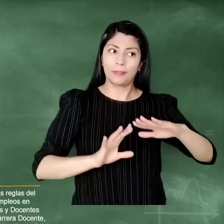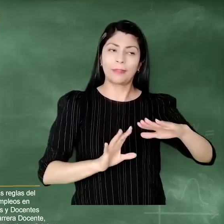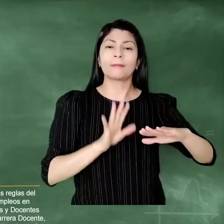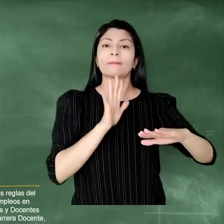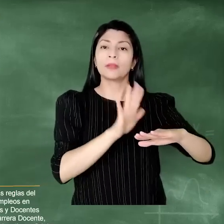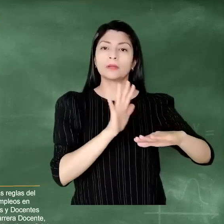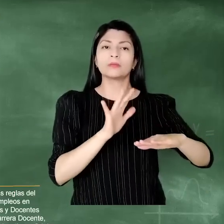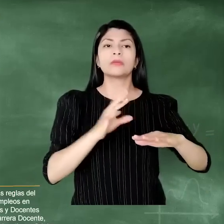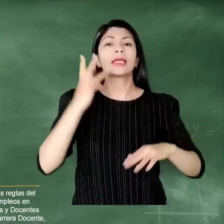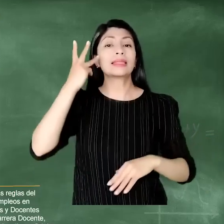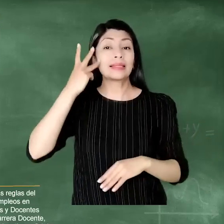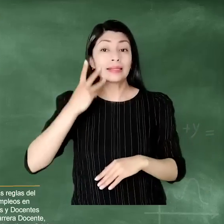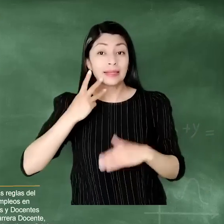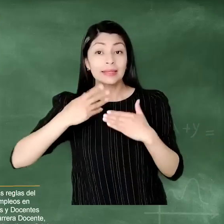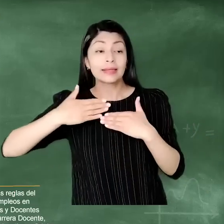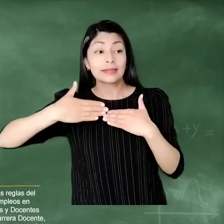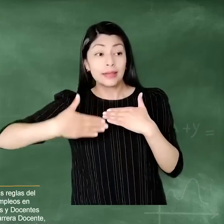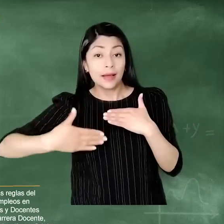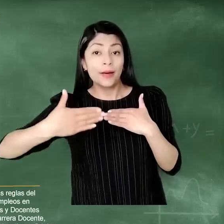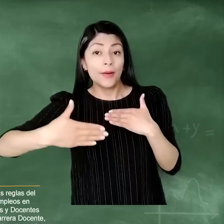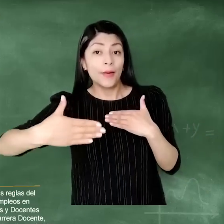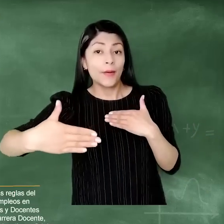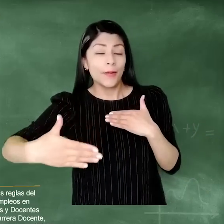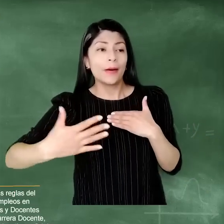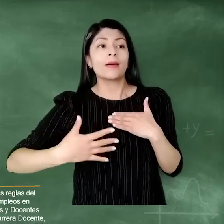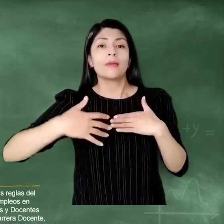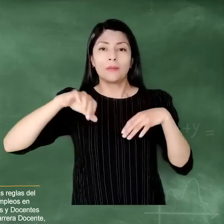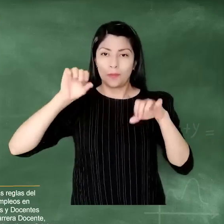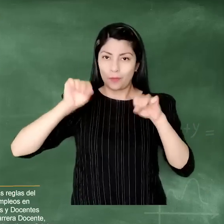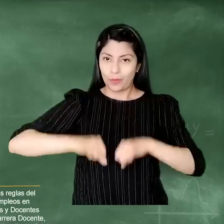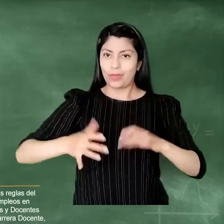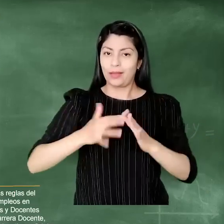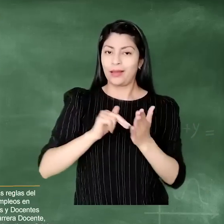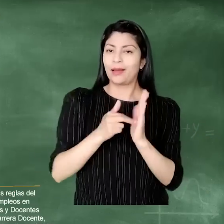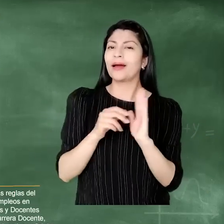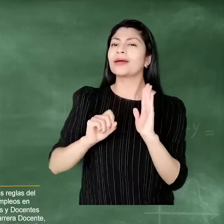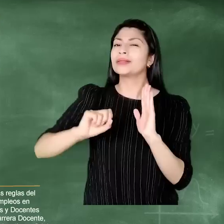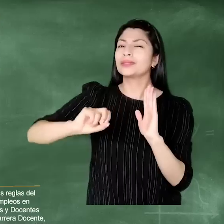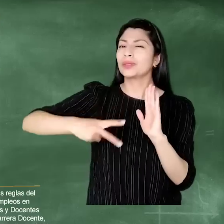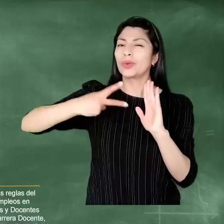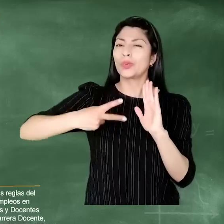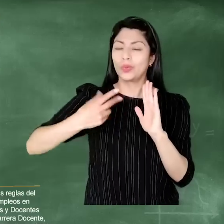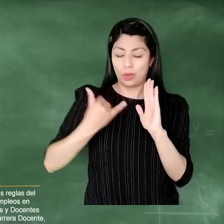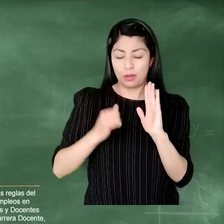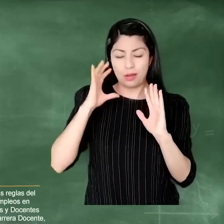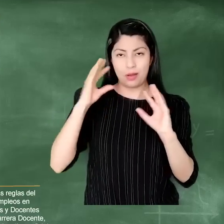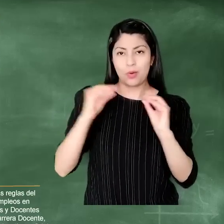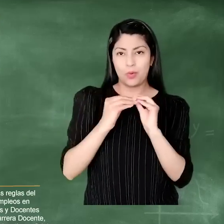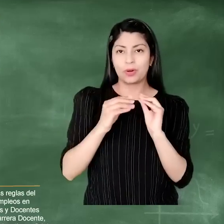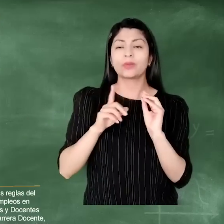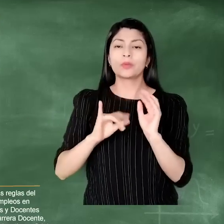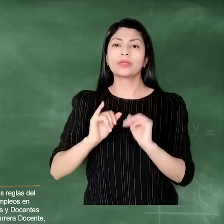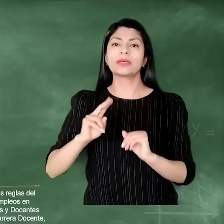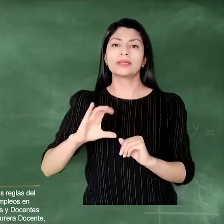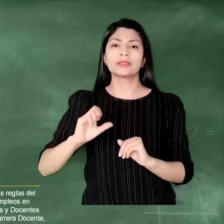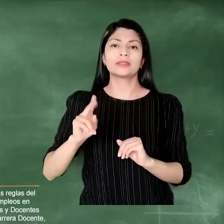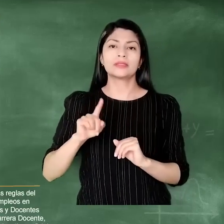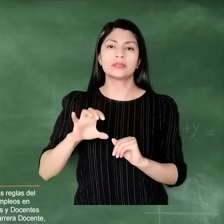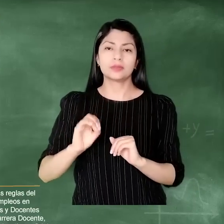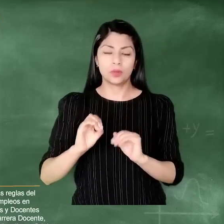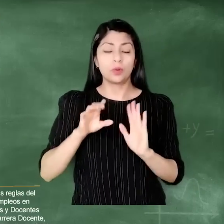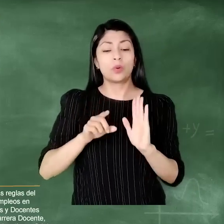territorial certificada de origen, dentro de los 3 días siguientes a la comunicación de que trata el inciso segundo del